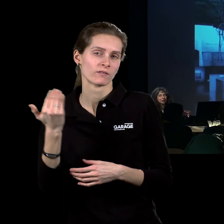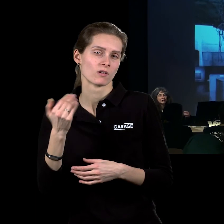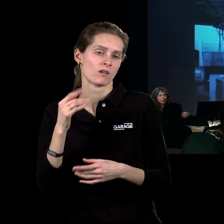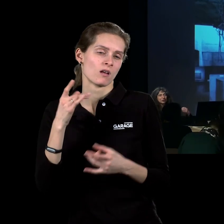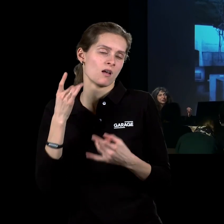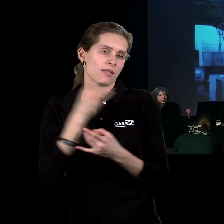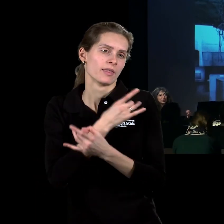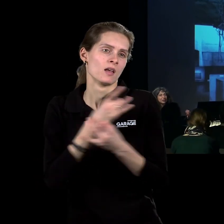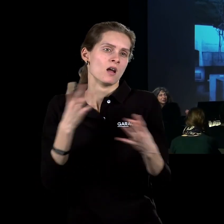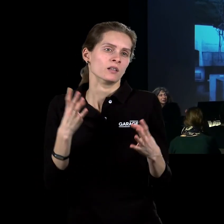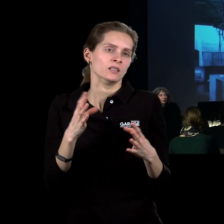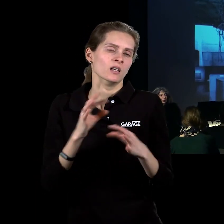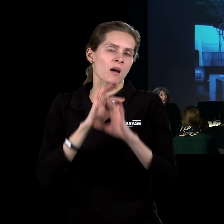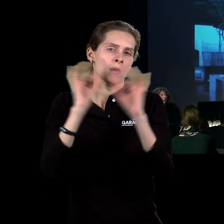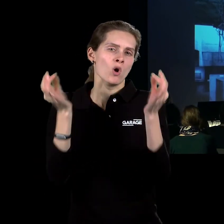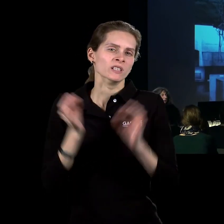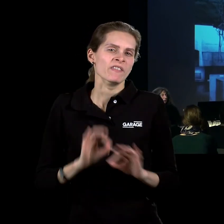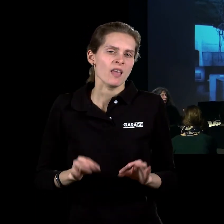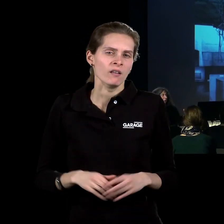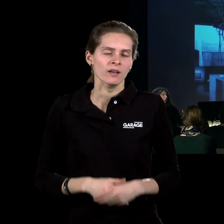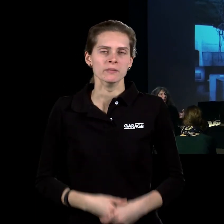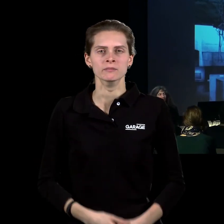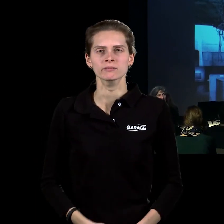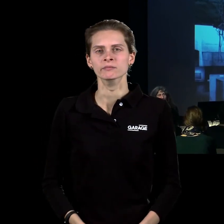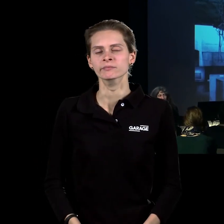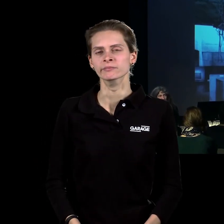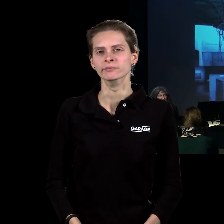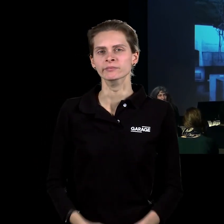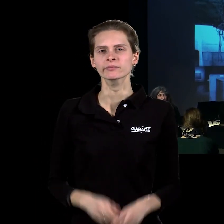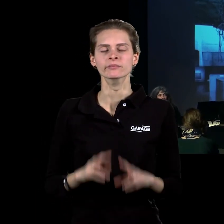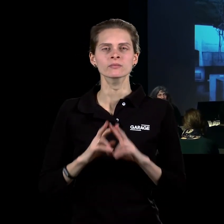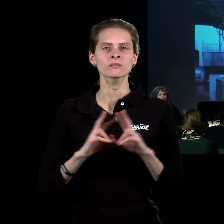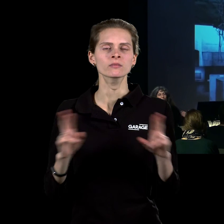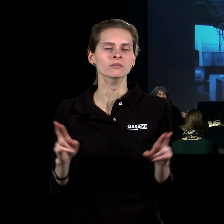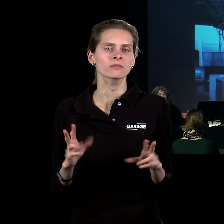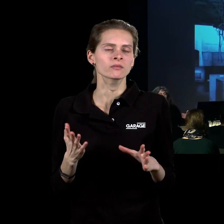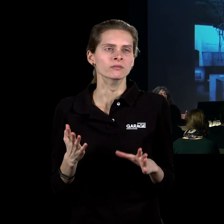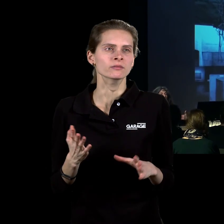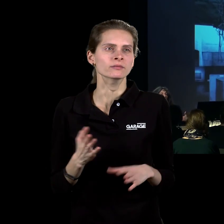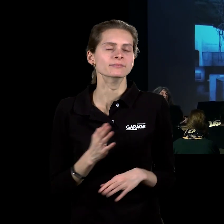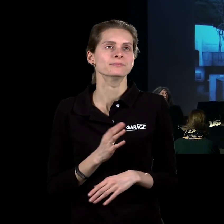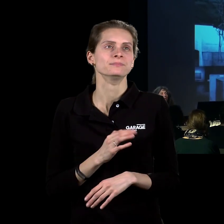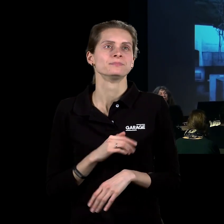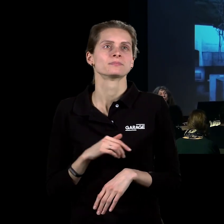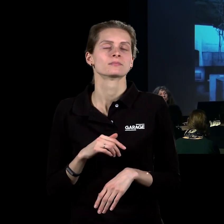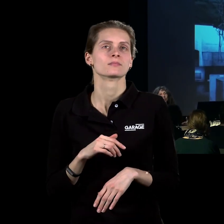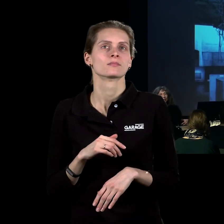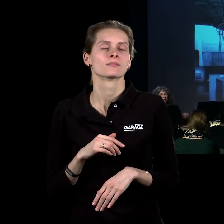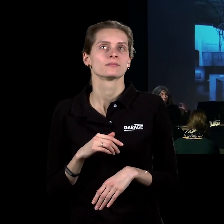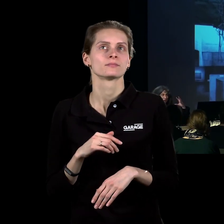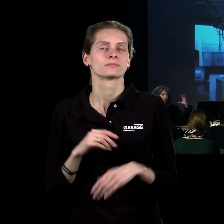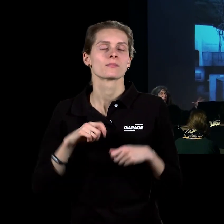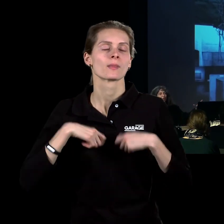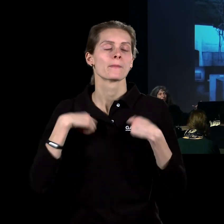к традиции произведения, как такой физической эманации художника, но уже пересказанной через женский опыт,